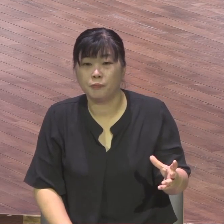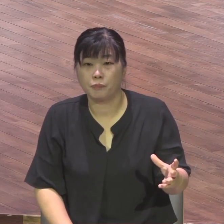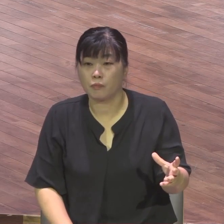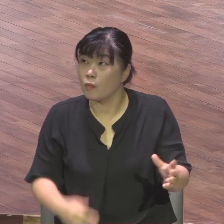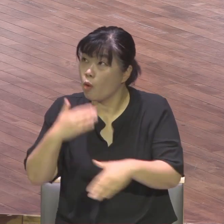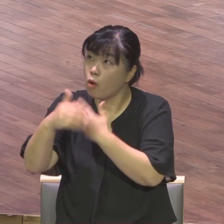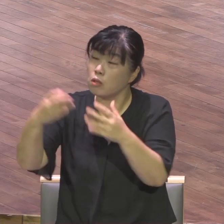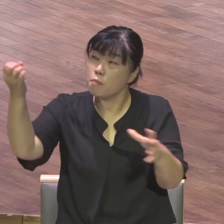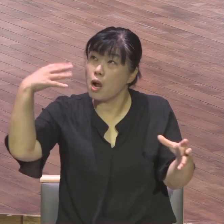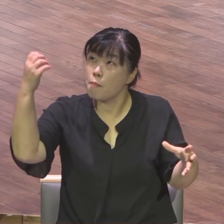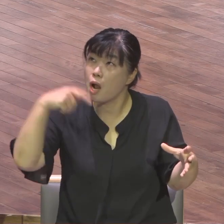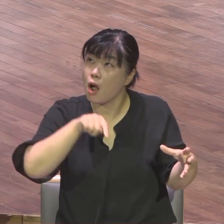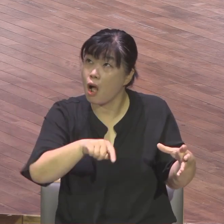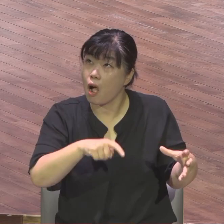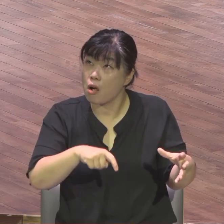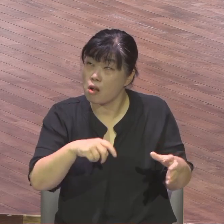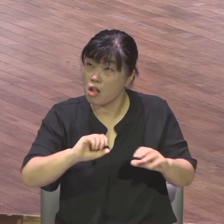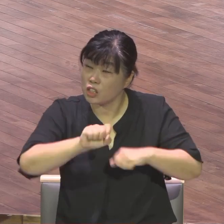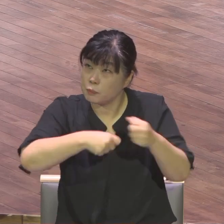잡아 먹으라는 음식이 들렸어요. 이거 먹어라.